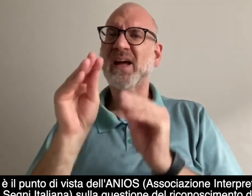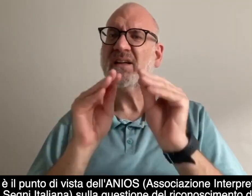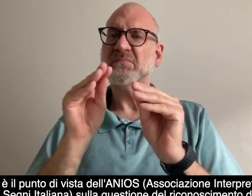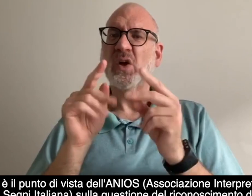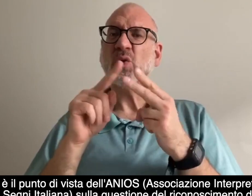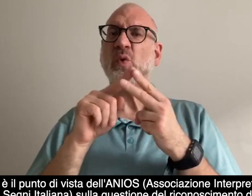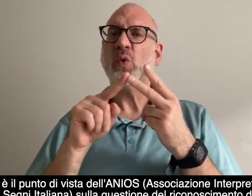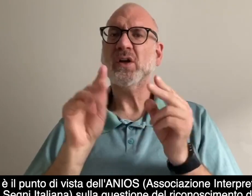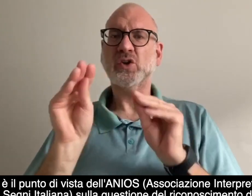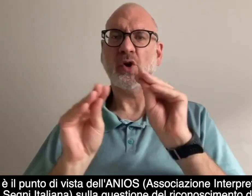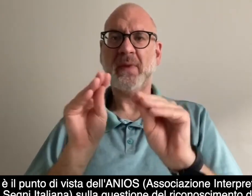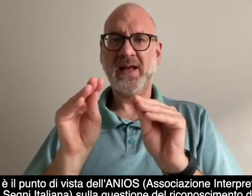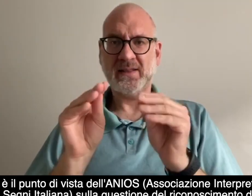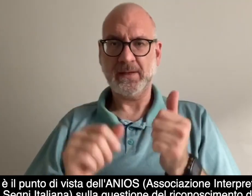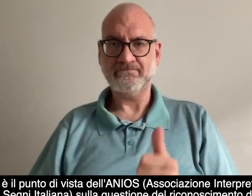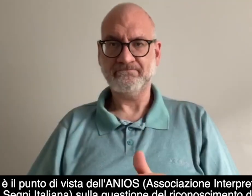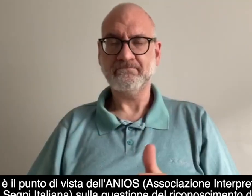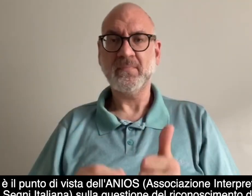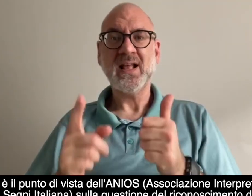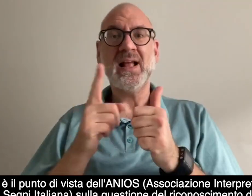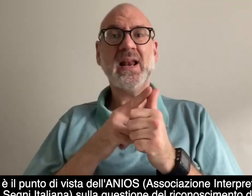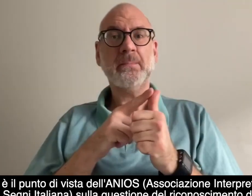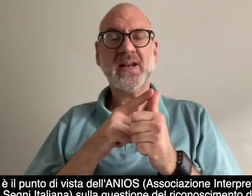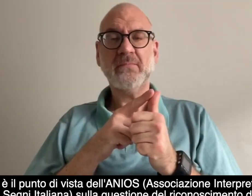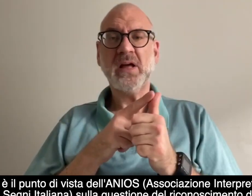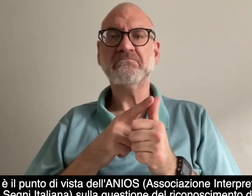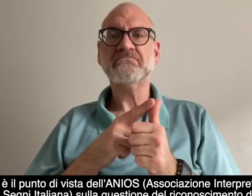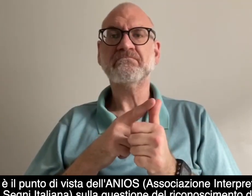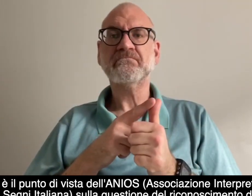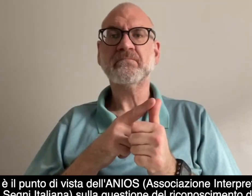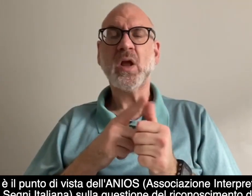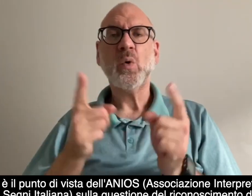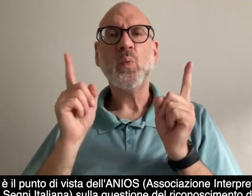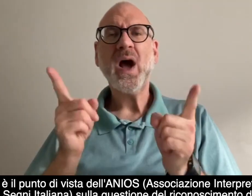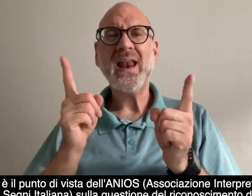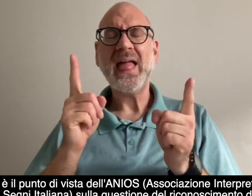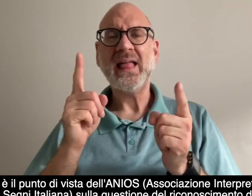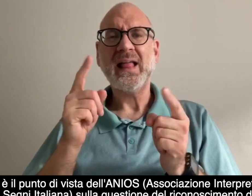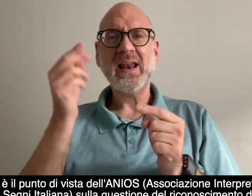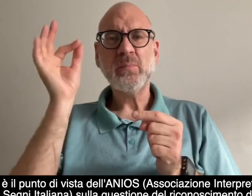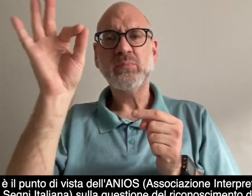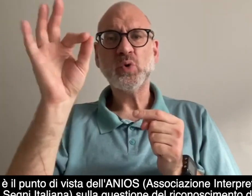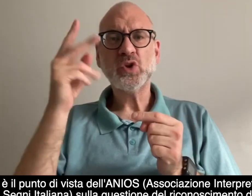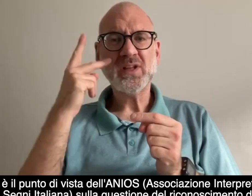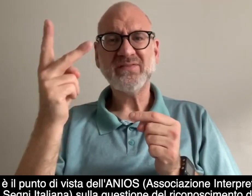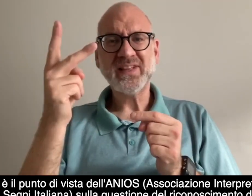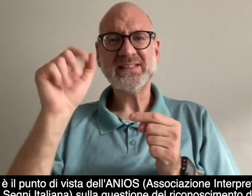due domande in particolare la prima è questa quale è il punto di vista